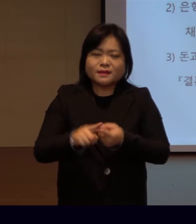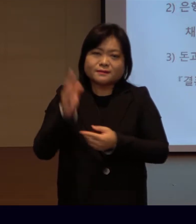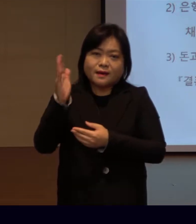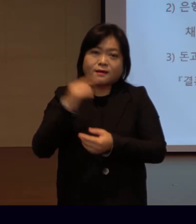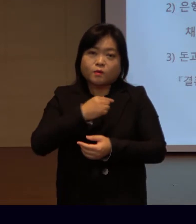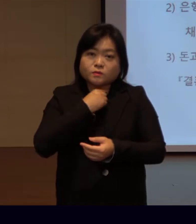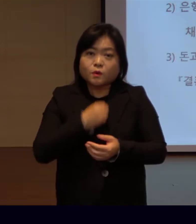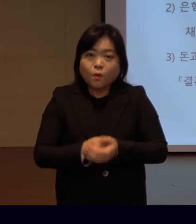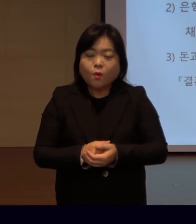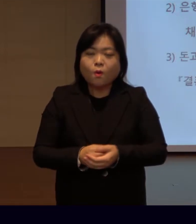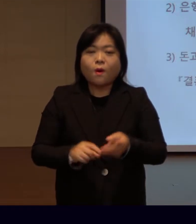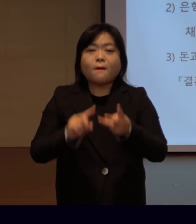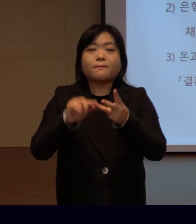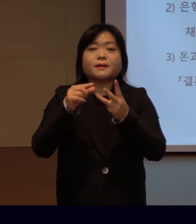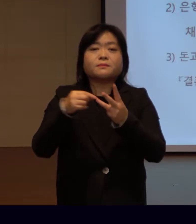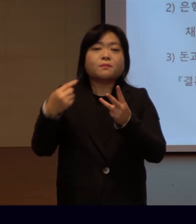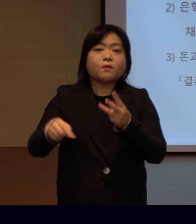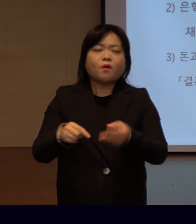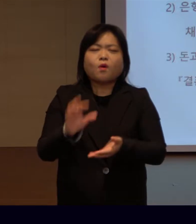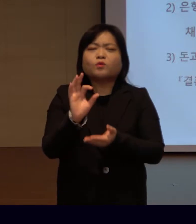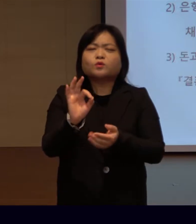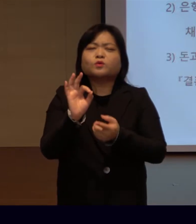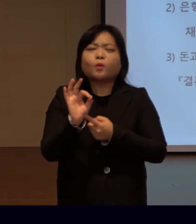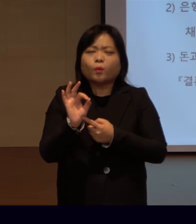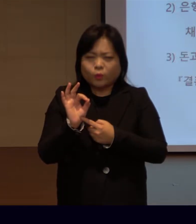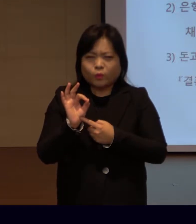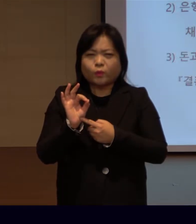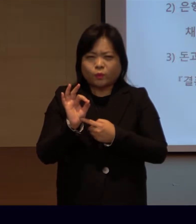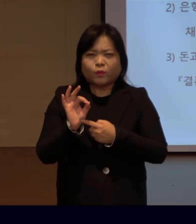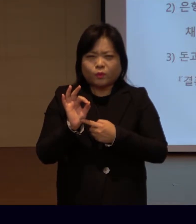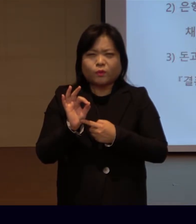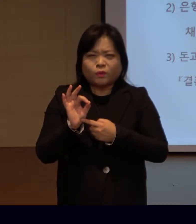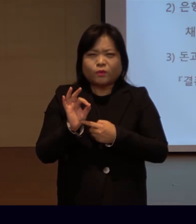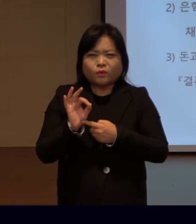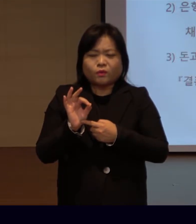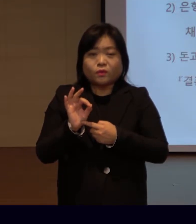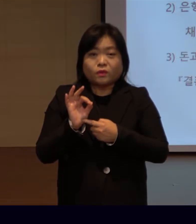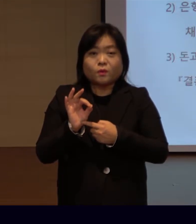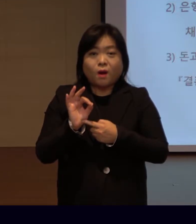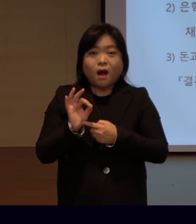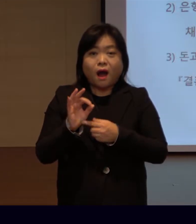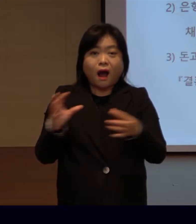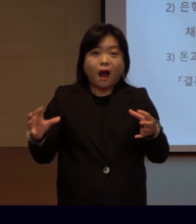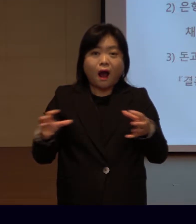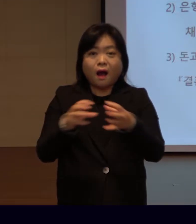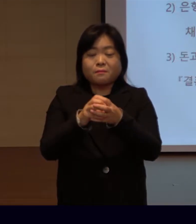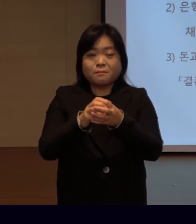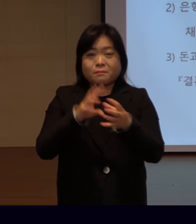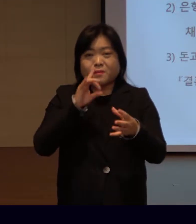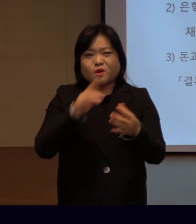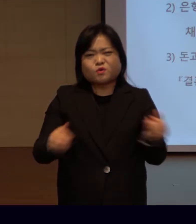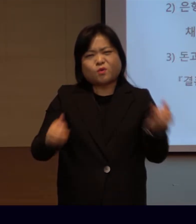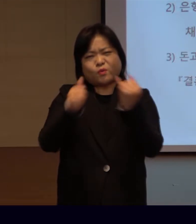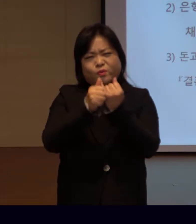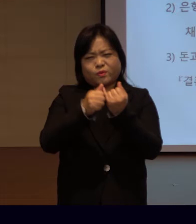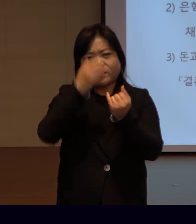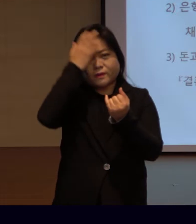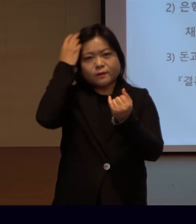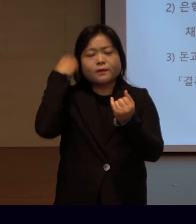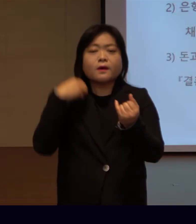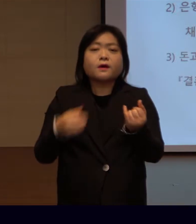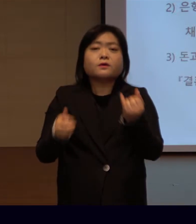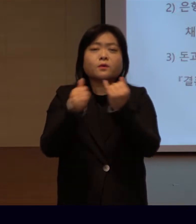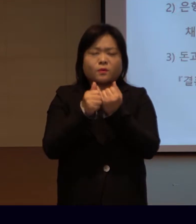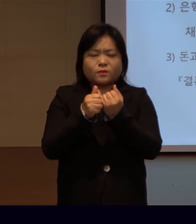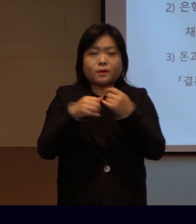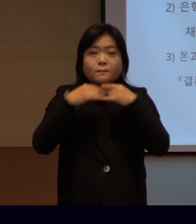하고 싶고요. 이제 마지막으로 돈과 절대 분리될 수 없는 게 결혼입니다. 프랑스에는 지창금